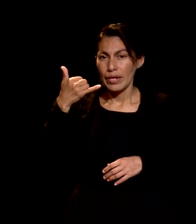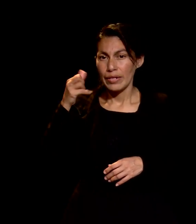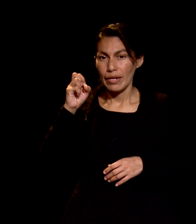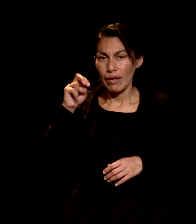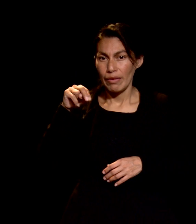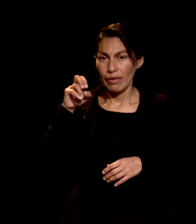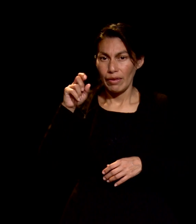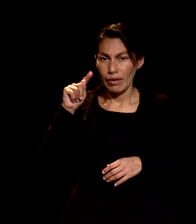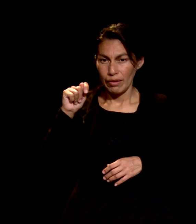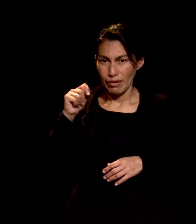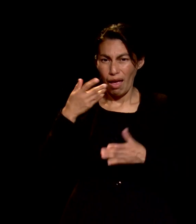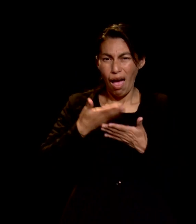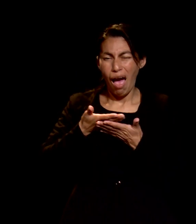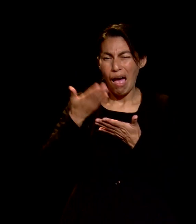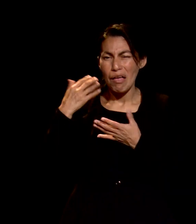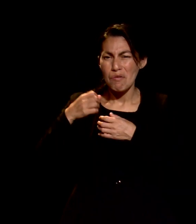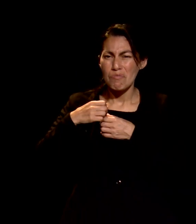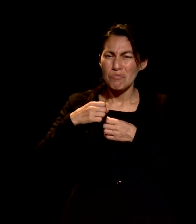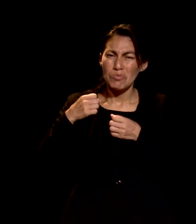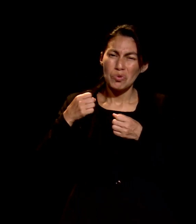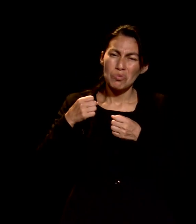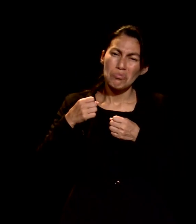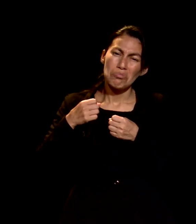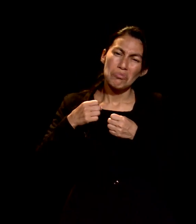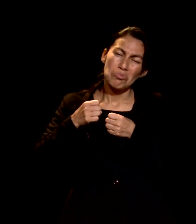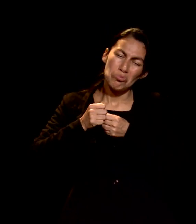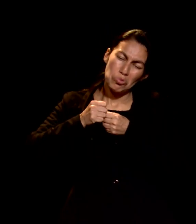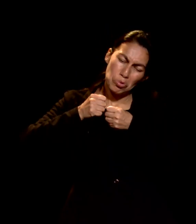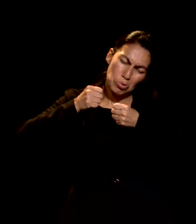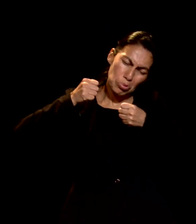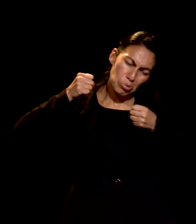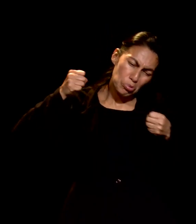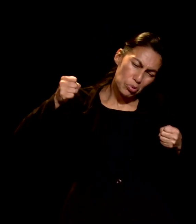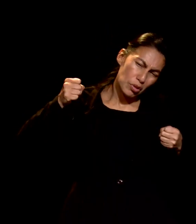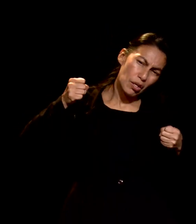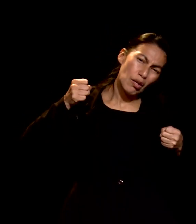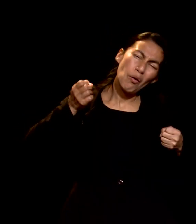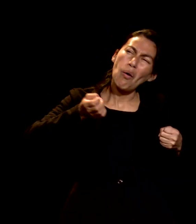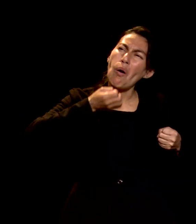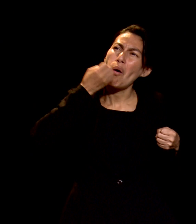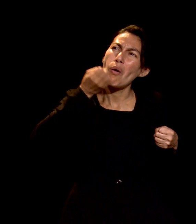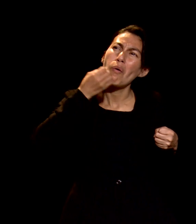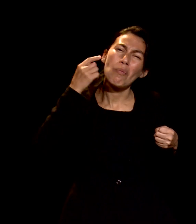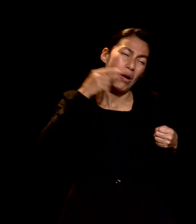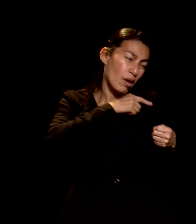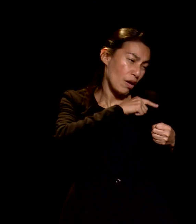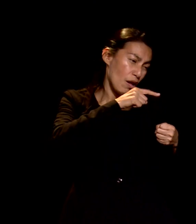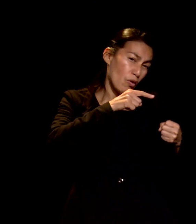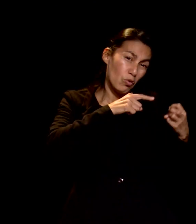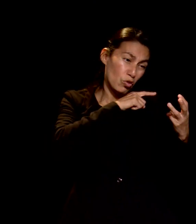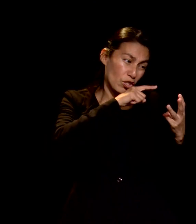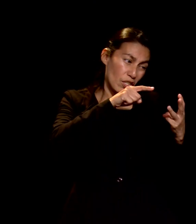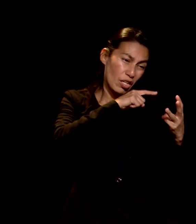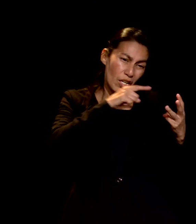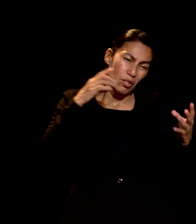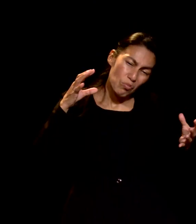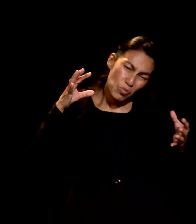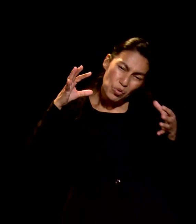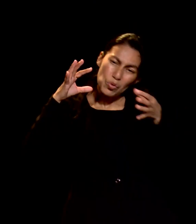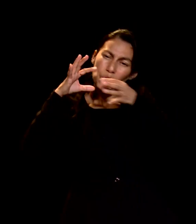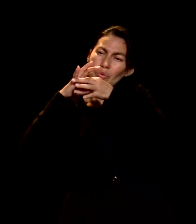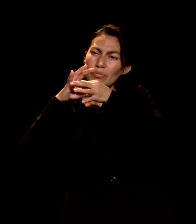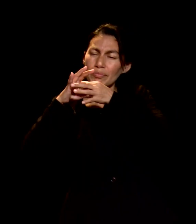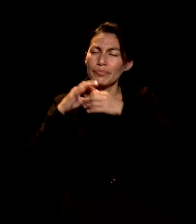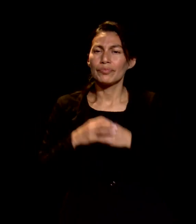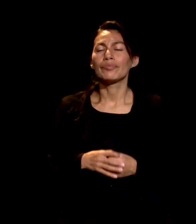De nuestro Dios Amén No olvidemos Que Dios es fiel Y no nos dejará Ni nos desamparará Violeta